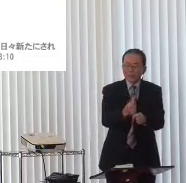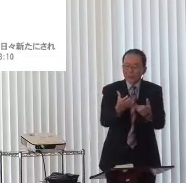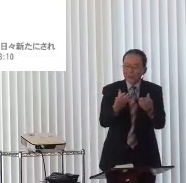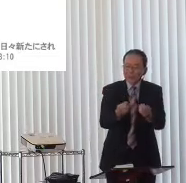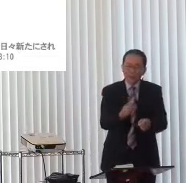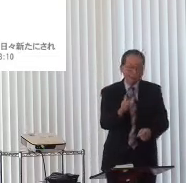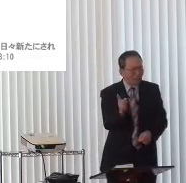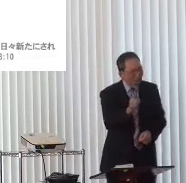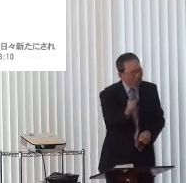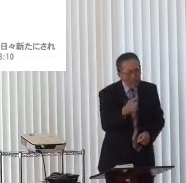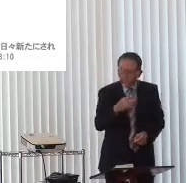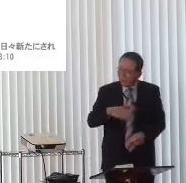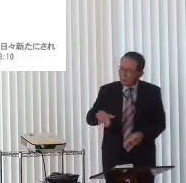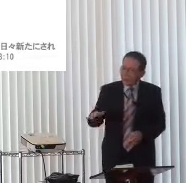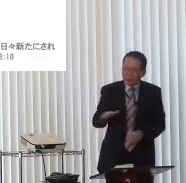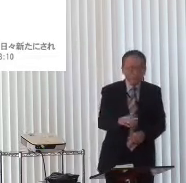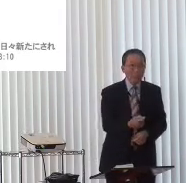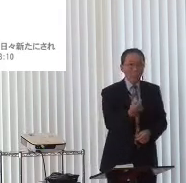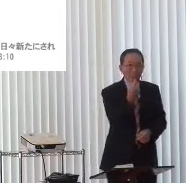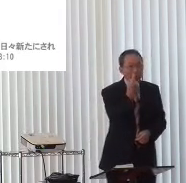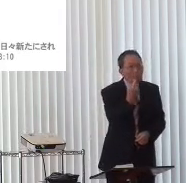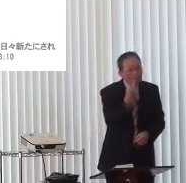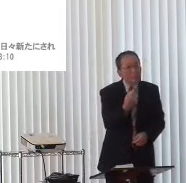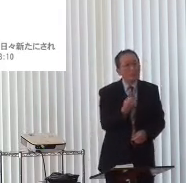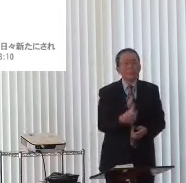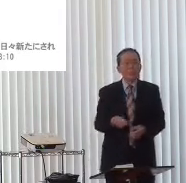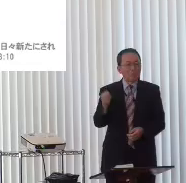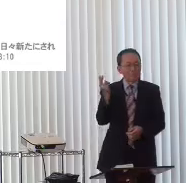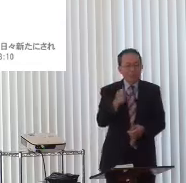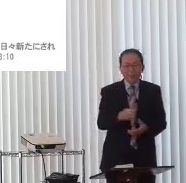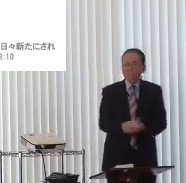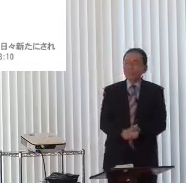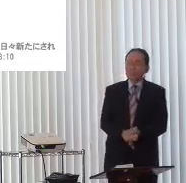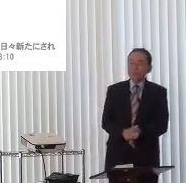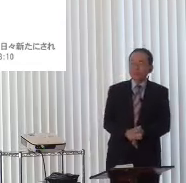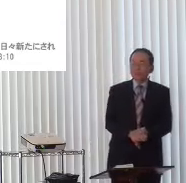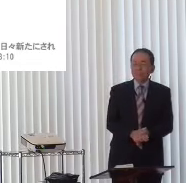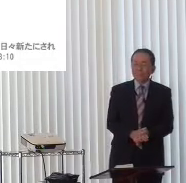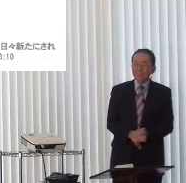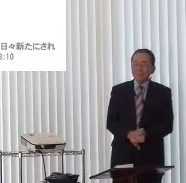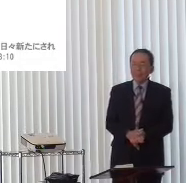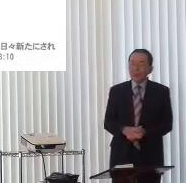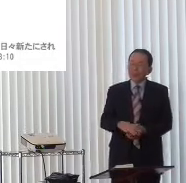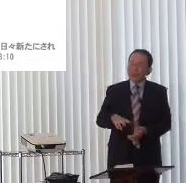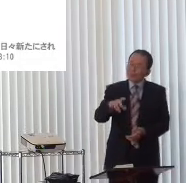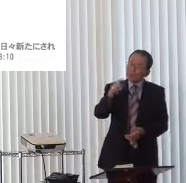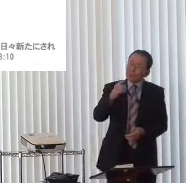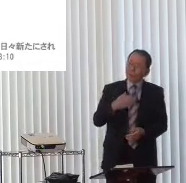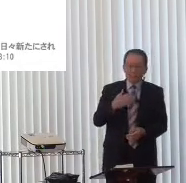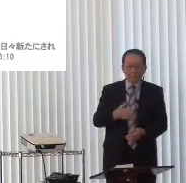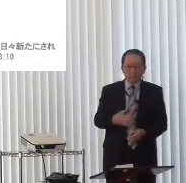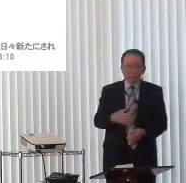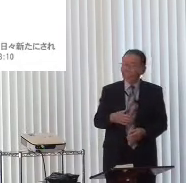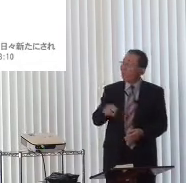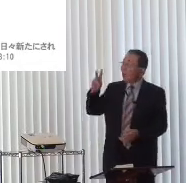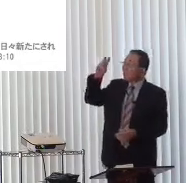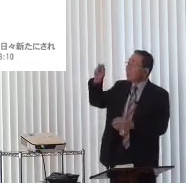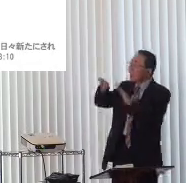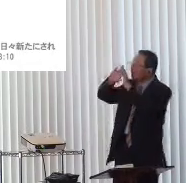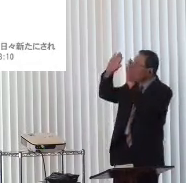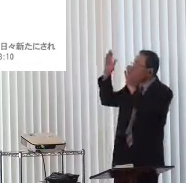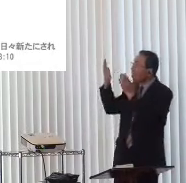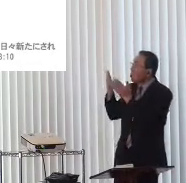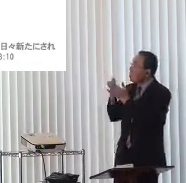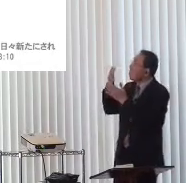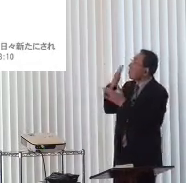どれほど私たちが学び、また後でも話しますが、体験をしたとしても知り尽くすことのできない神